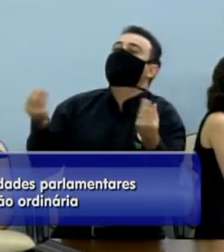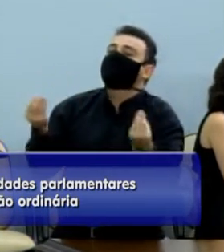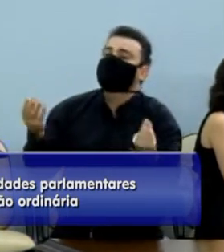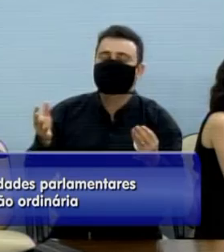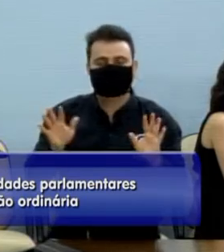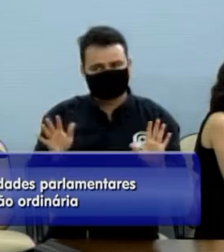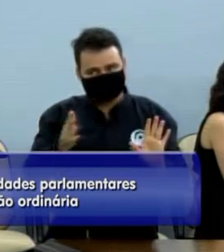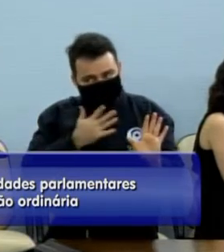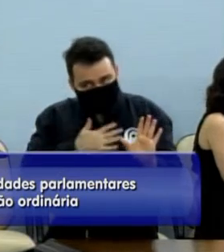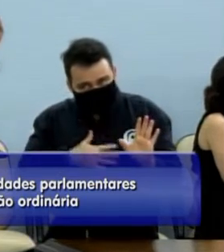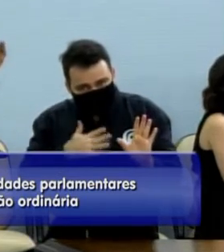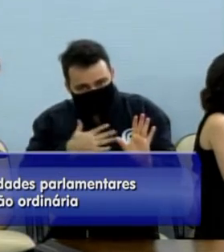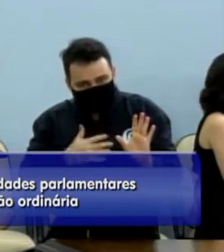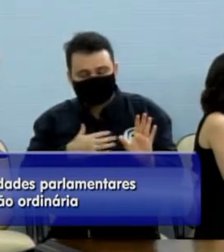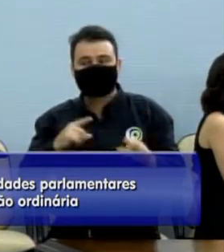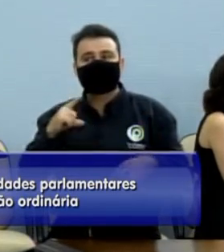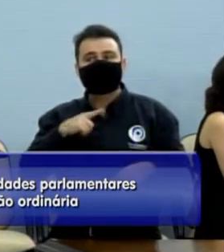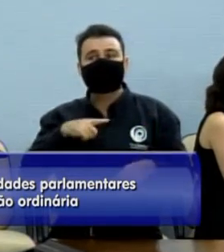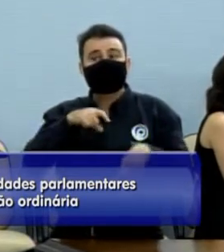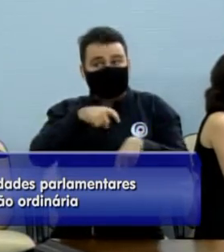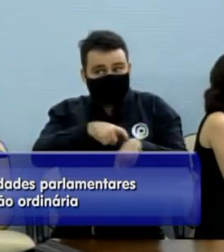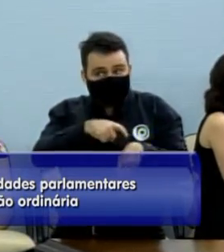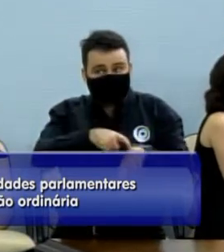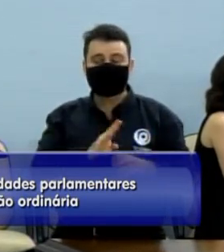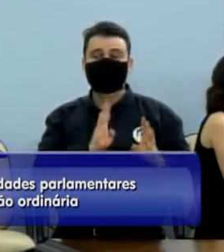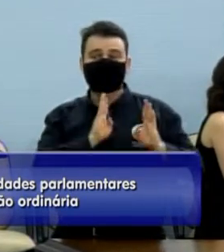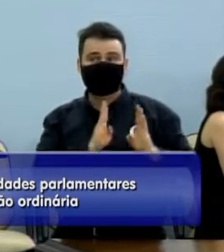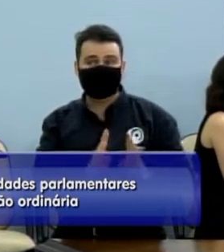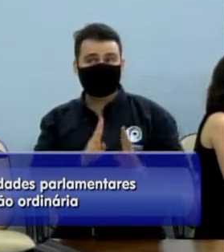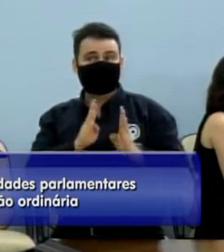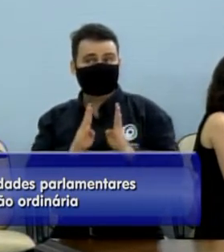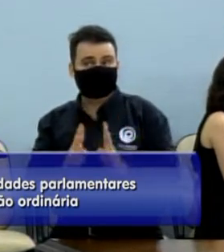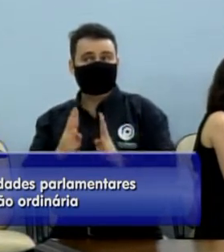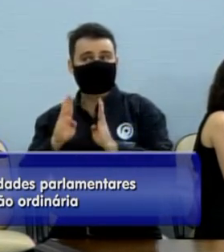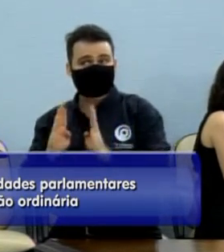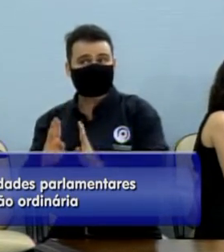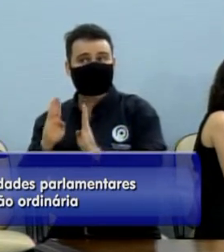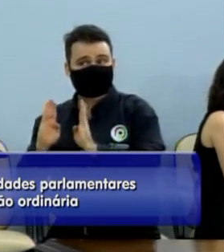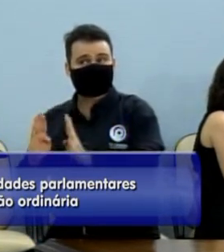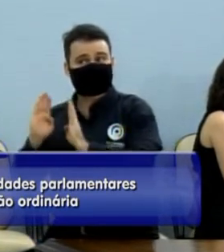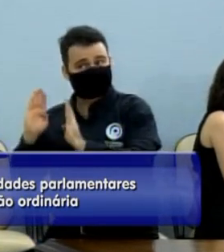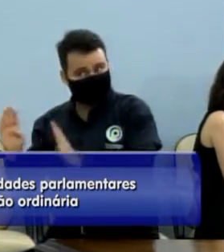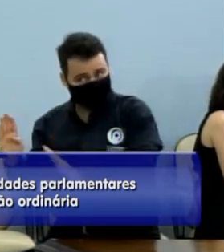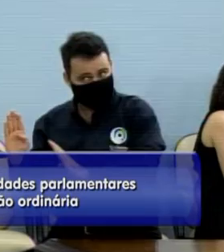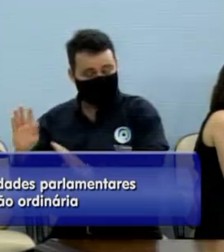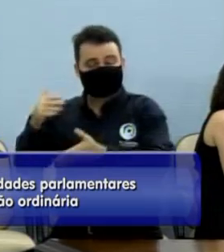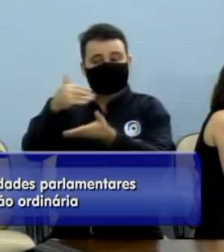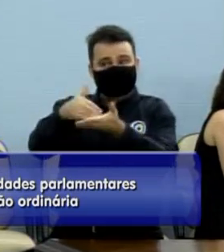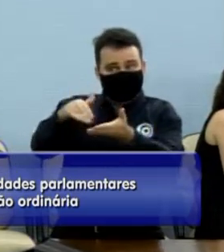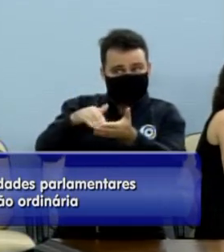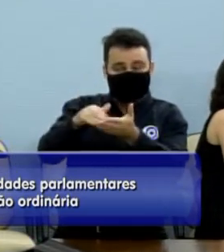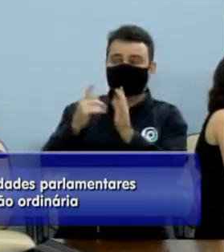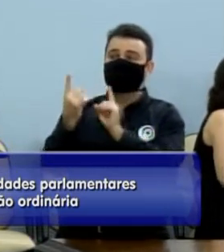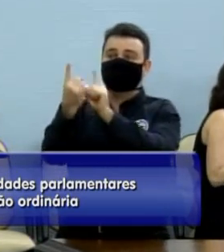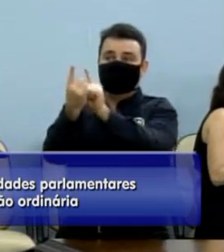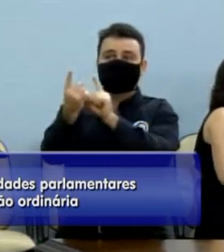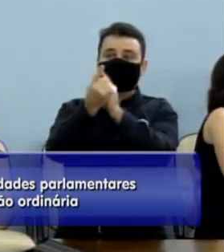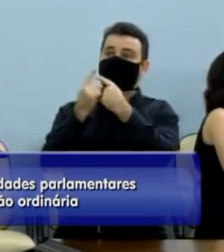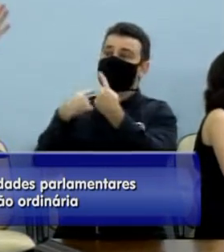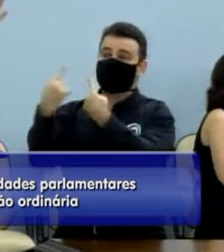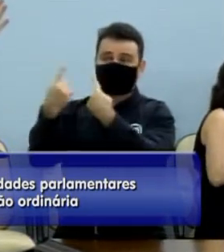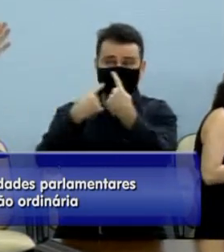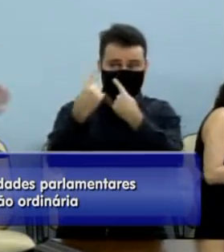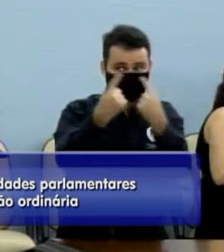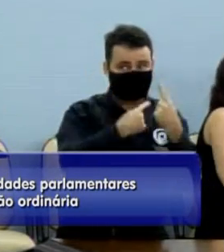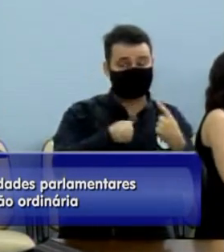tem um cronograma das secretarias, isso até eu falei no início do ano, que eu queria, poxa, que a gente fizesse uma indicação no outro dia, ia